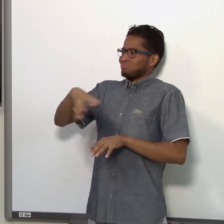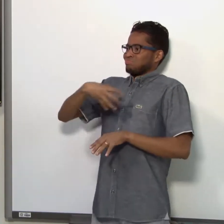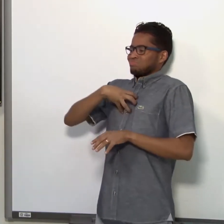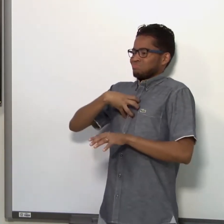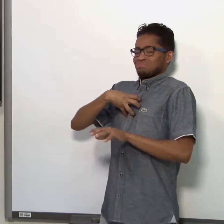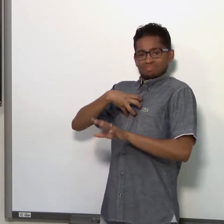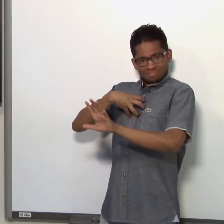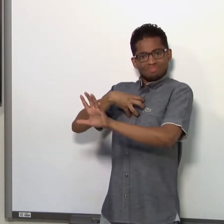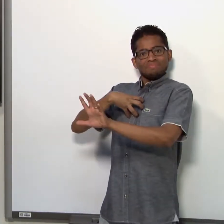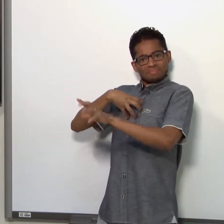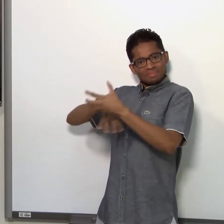surdos.